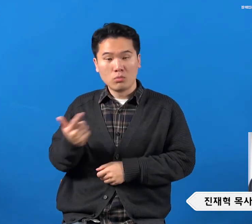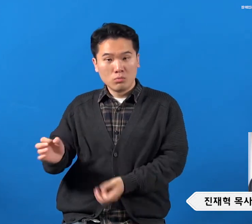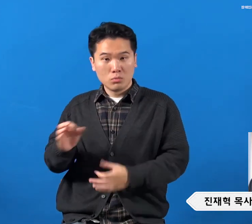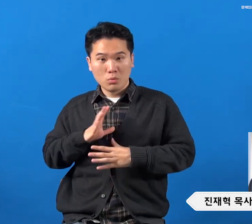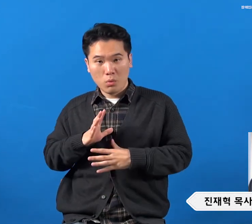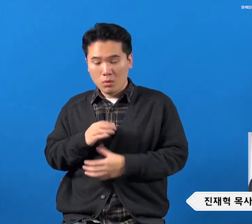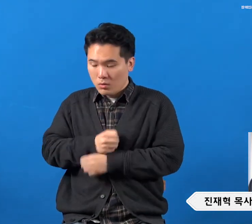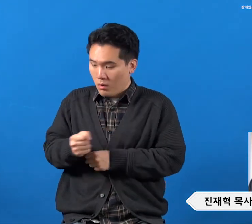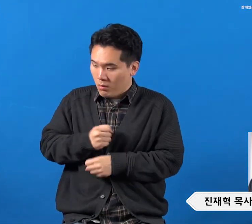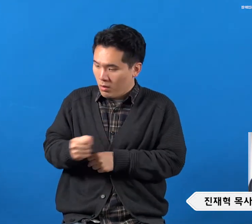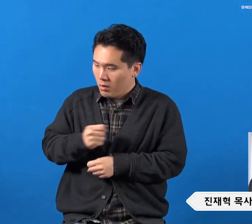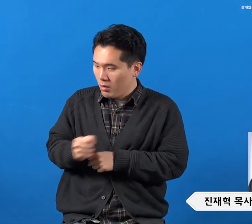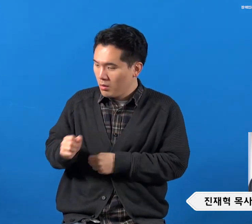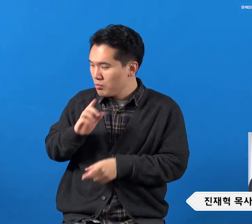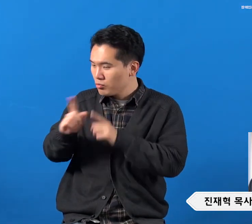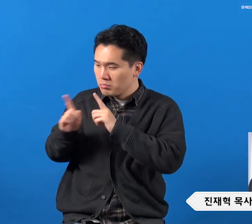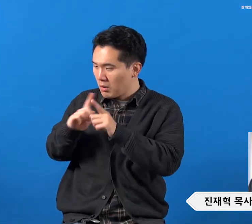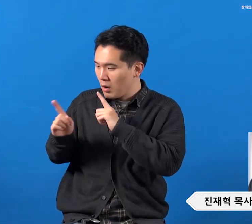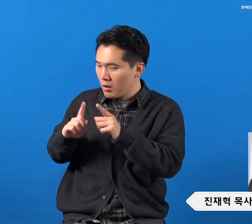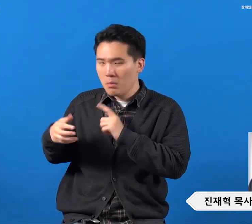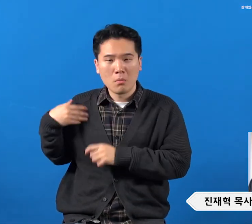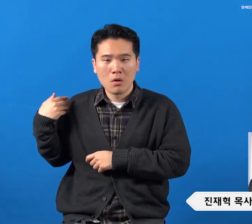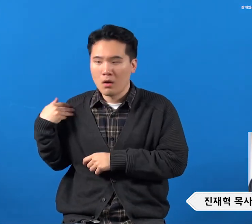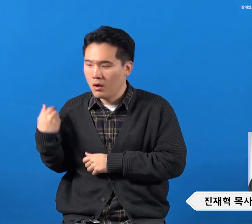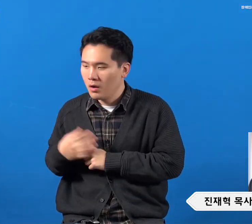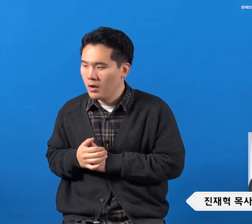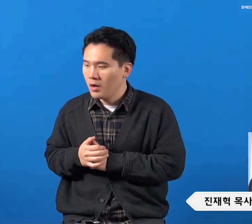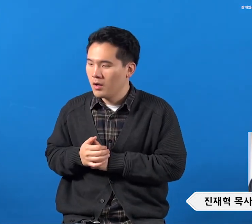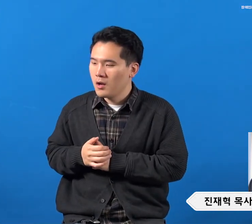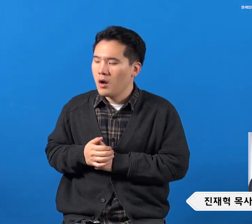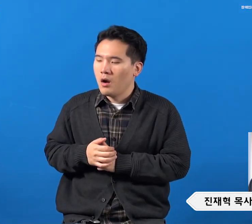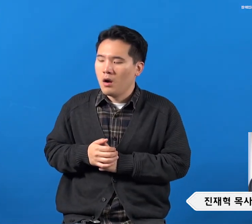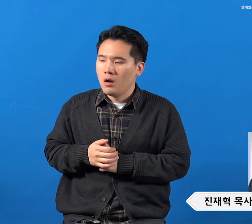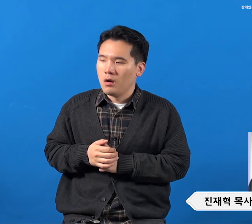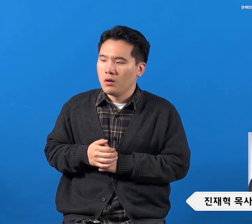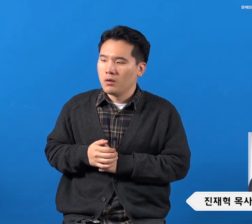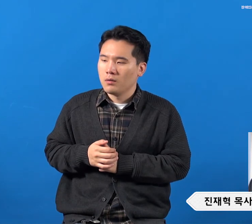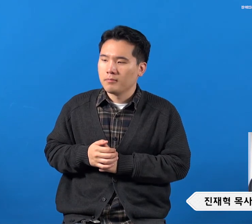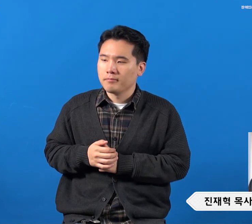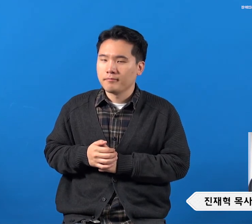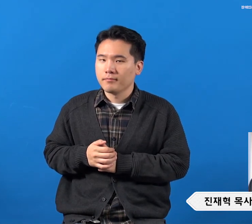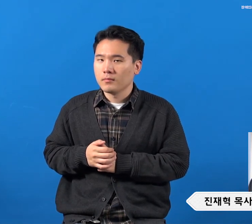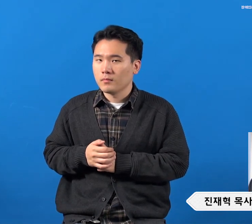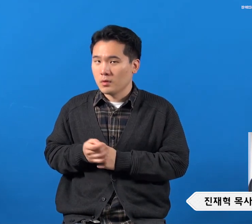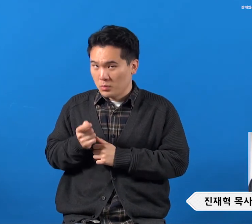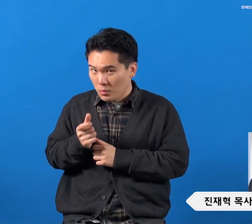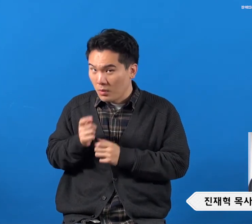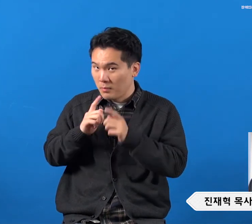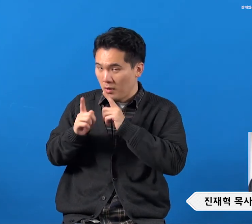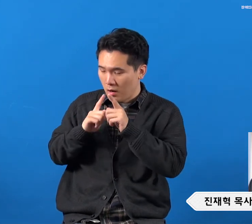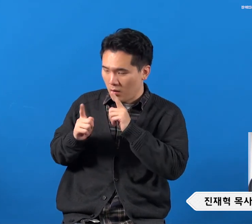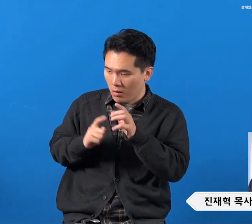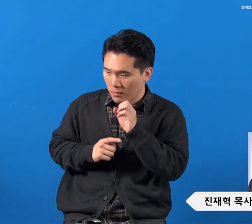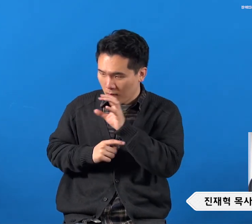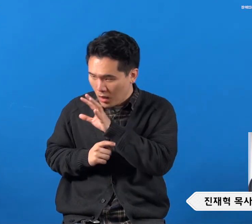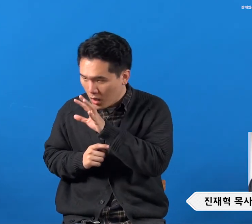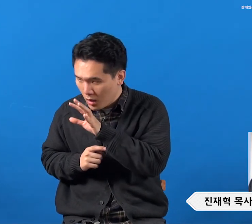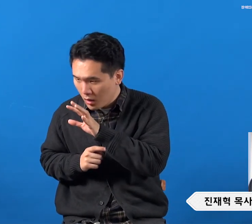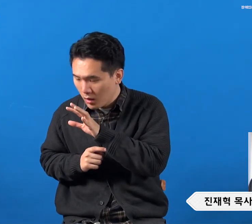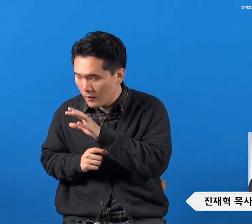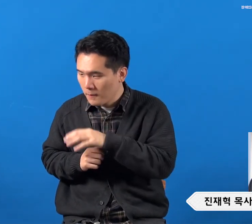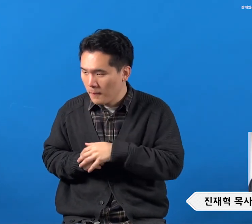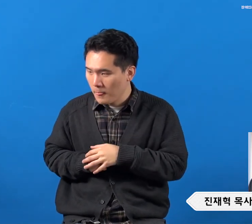너무나 당황해서 무슨 말을 할지 모릅니다. 떨리는 목소리로 이렇게 말합니다.